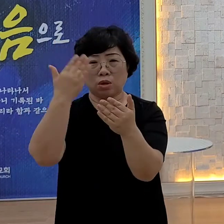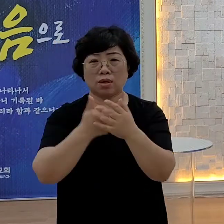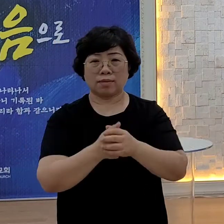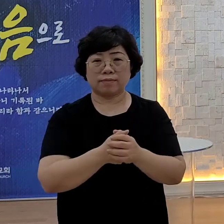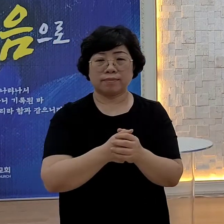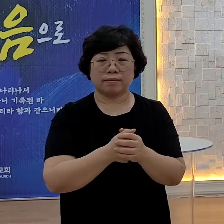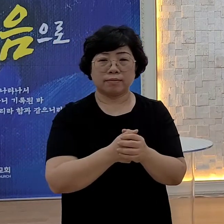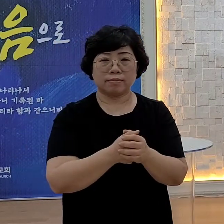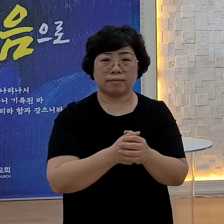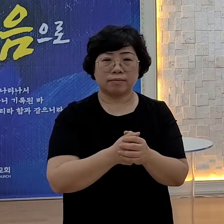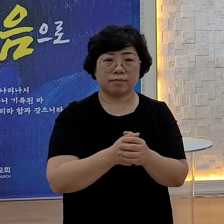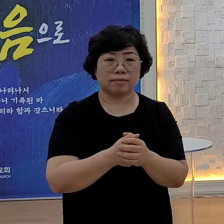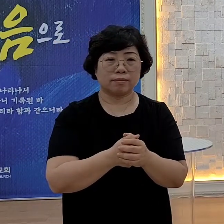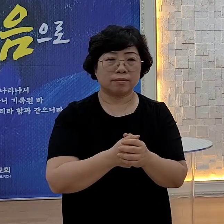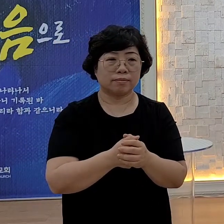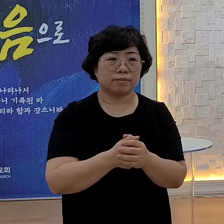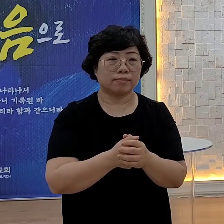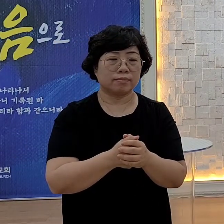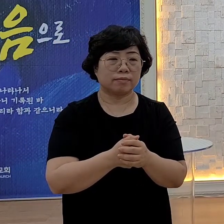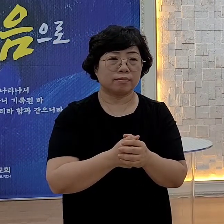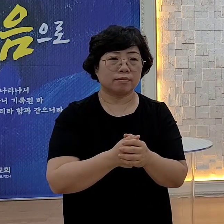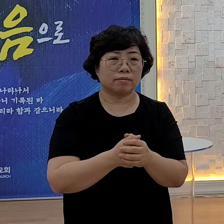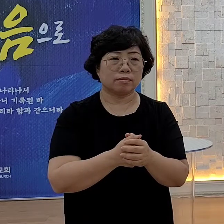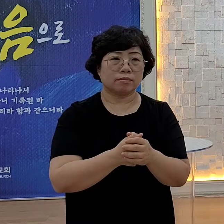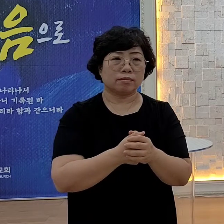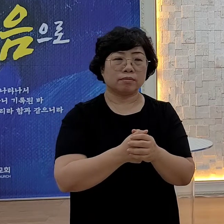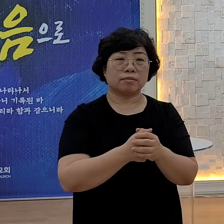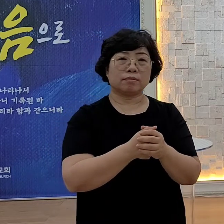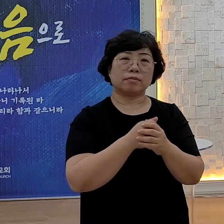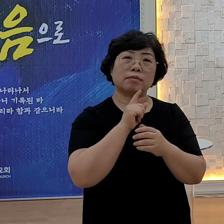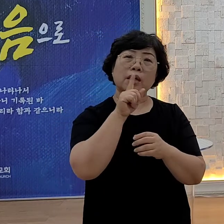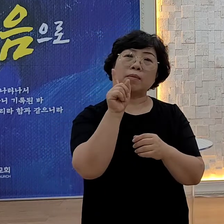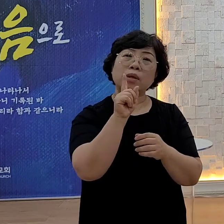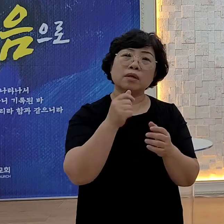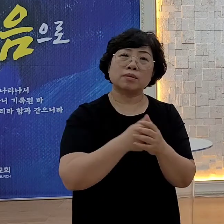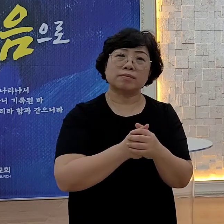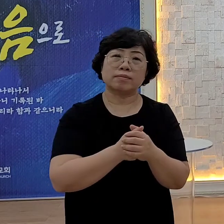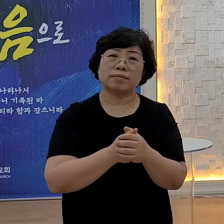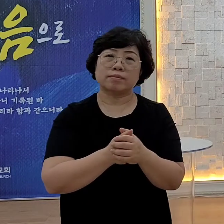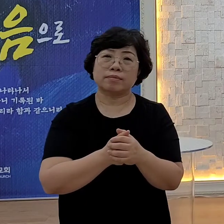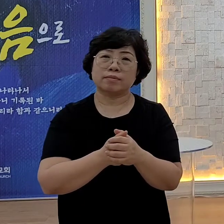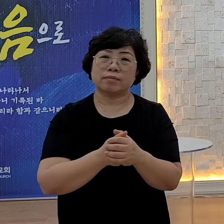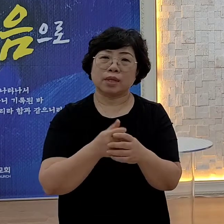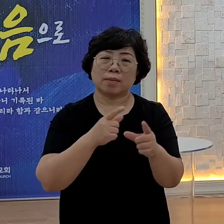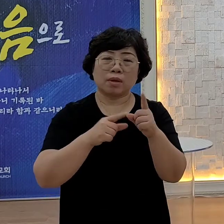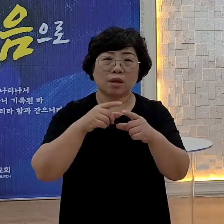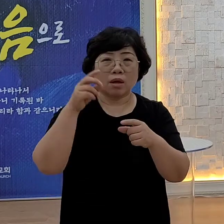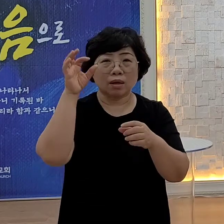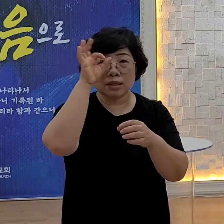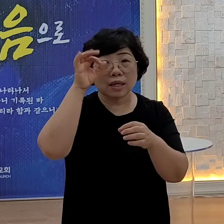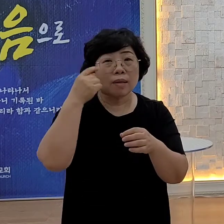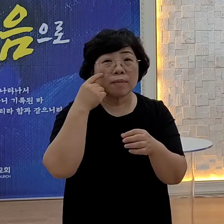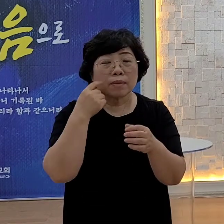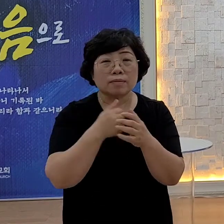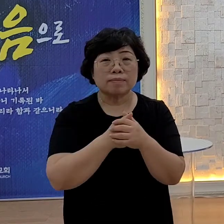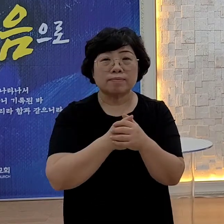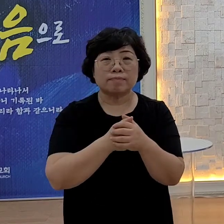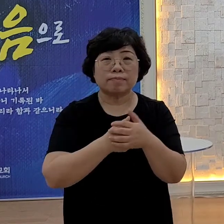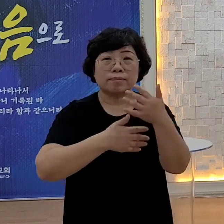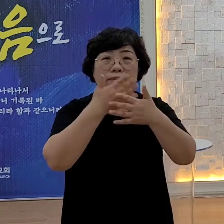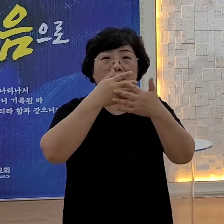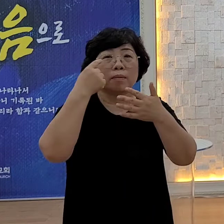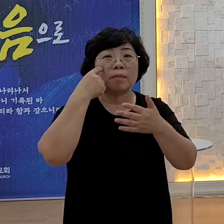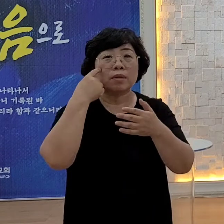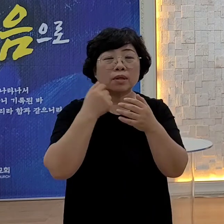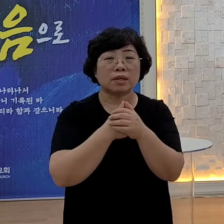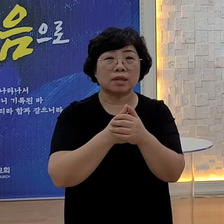사실을 여러분 꼭 기억하십시오. 이게 무슨 말이냐. 이거 한 번 더 찾아봐야 되겠네요. 여러분 앞에 보세요.